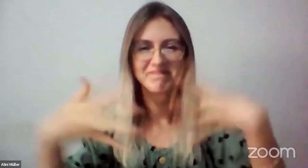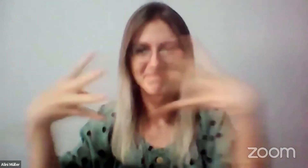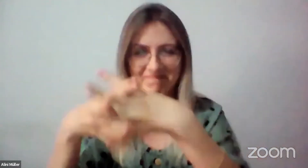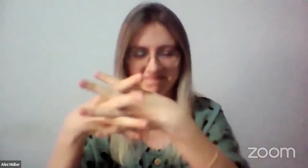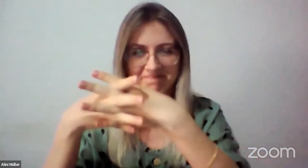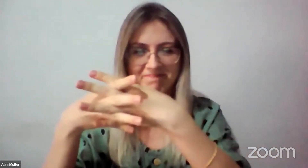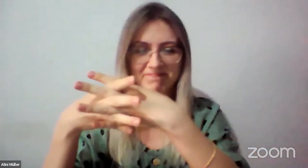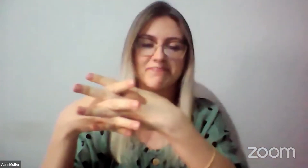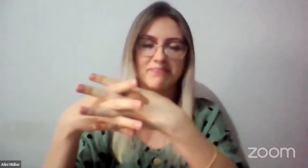daquela barreira?